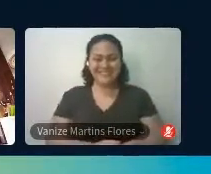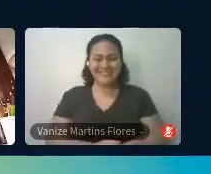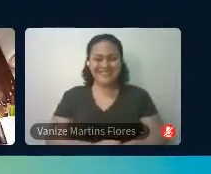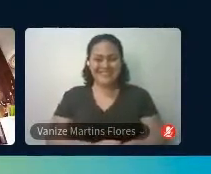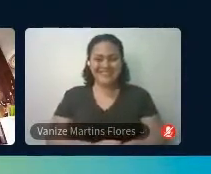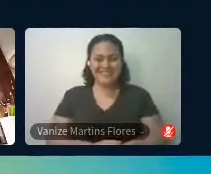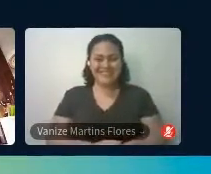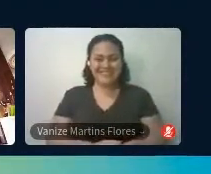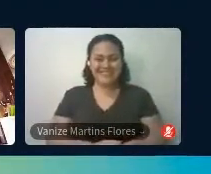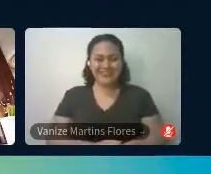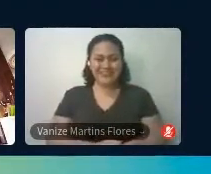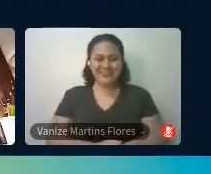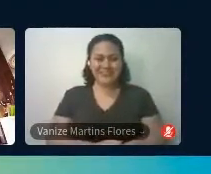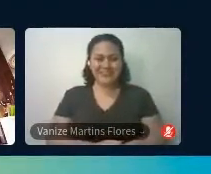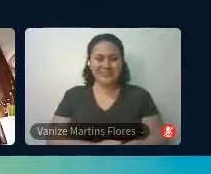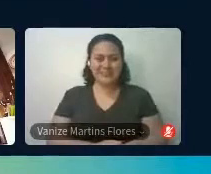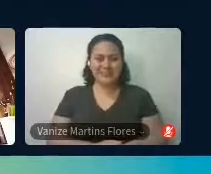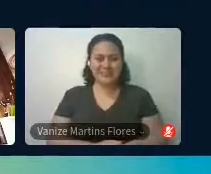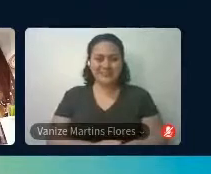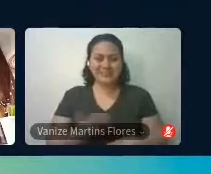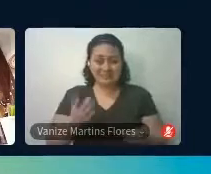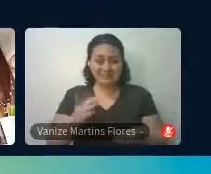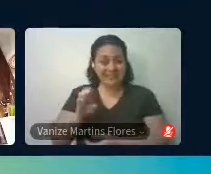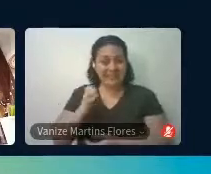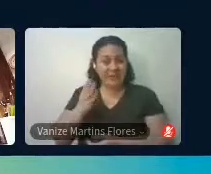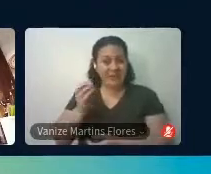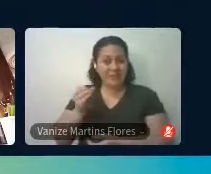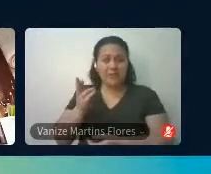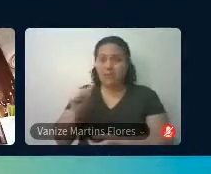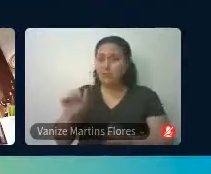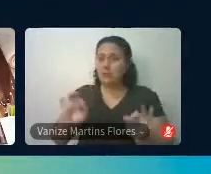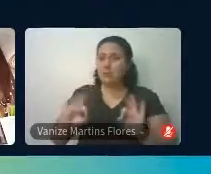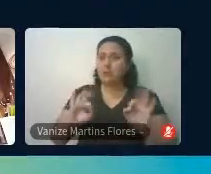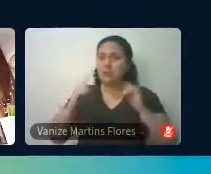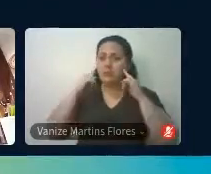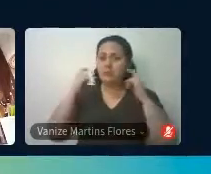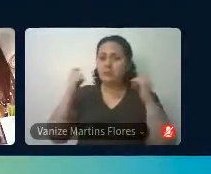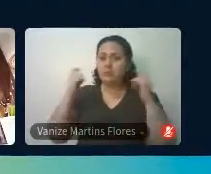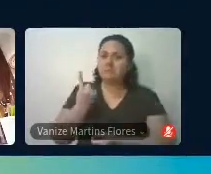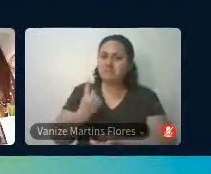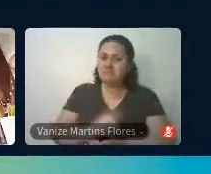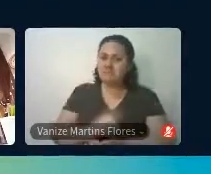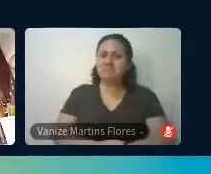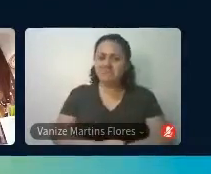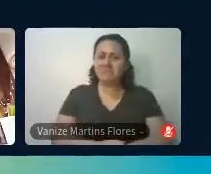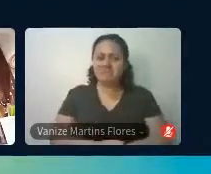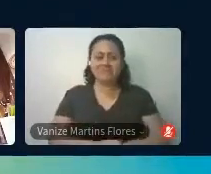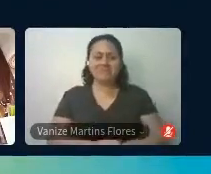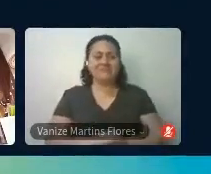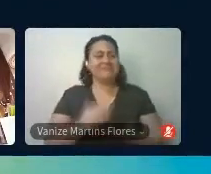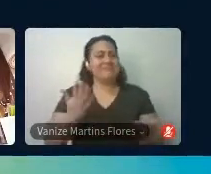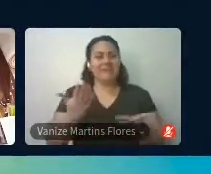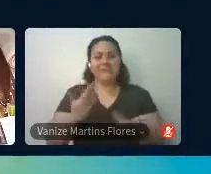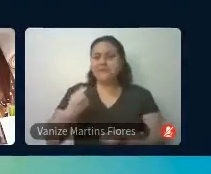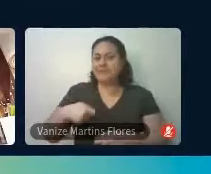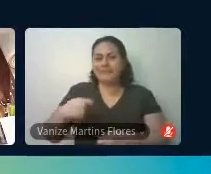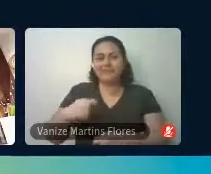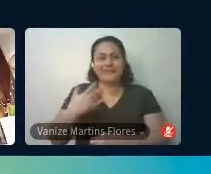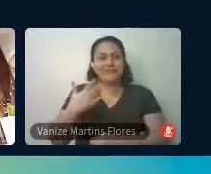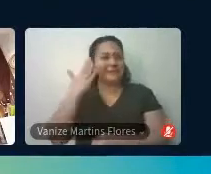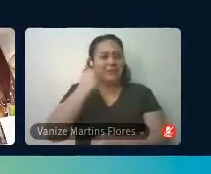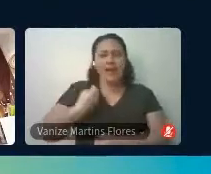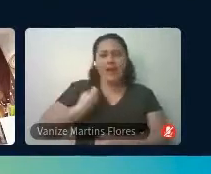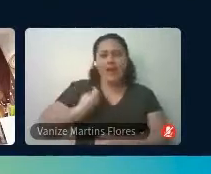Minha Débora está sem som mesmo. Quem sabe faz ao vivo, né? Então, a Débora